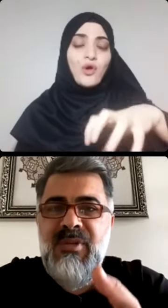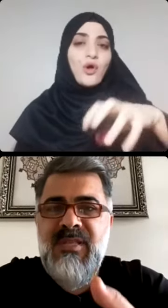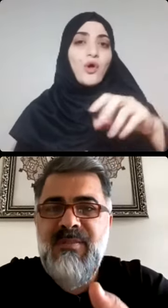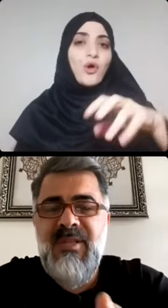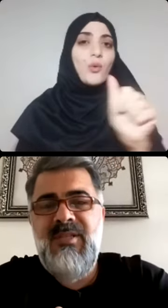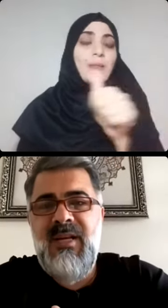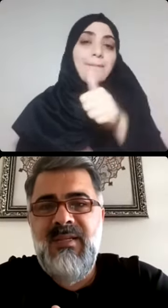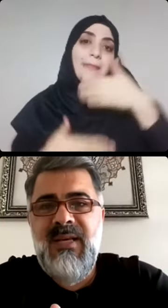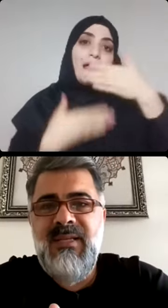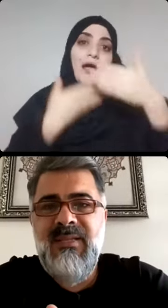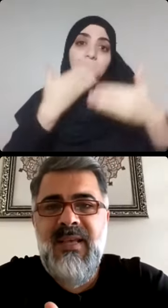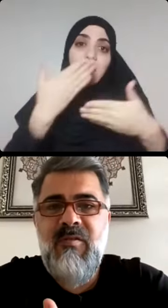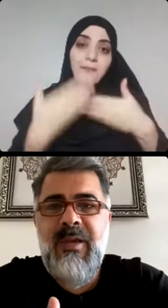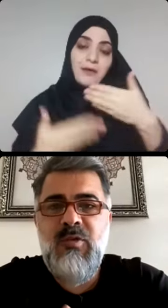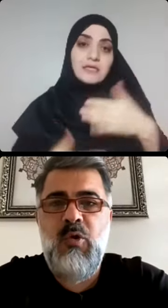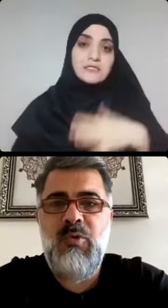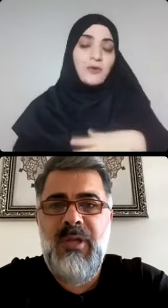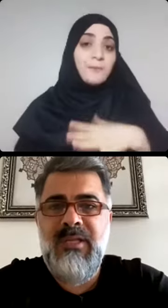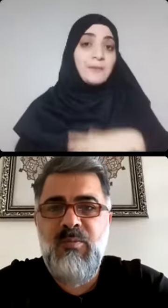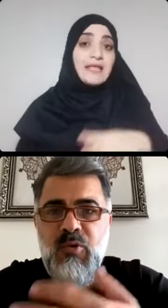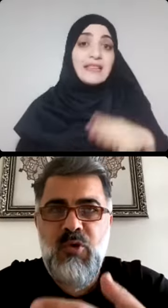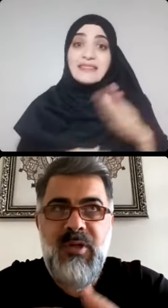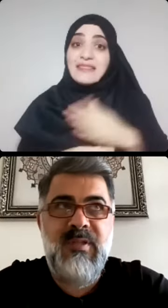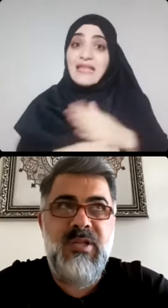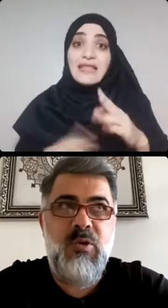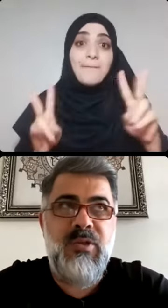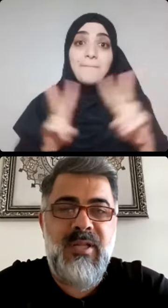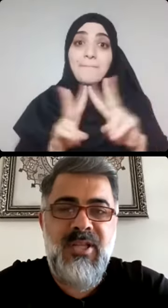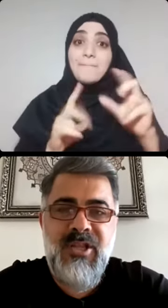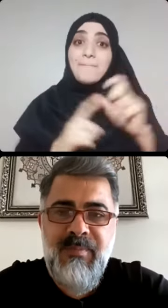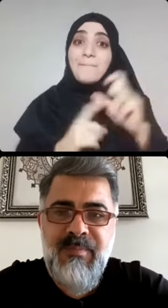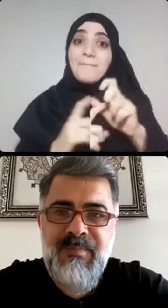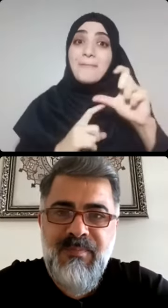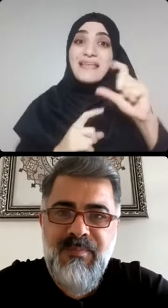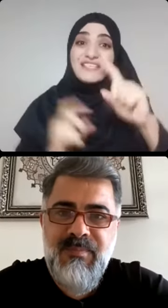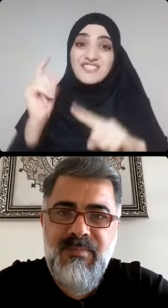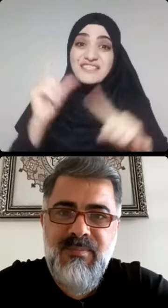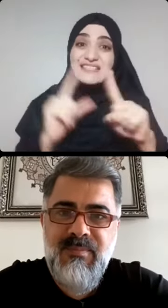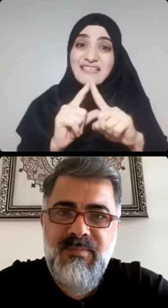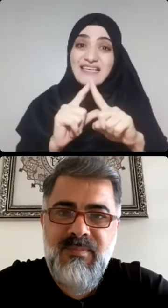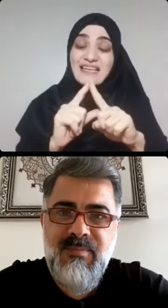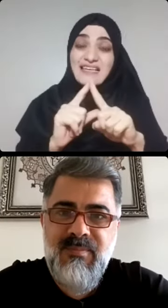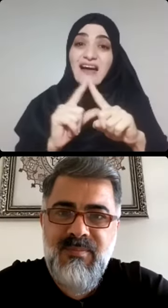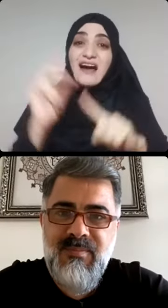Niçin biz Mescid-i Aksa'yı sevmek zorundayız? Bunu çok kısaca özetleyeceğim.